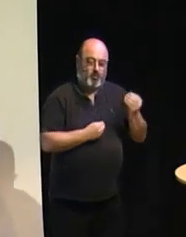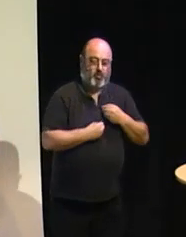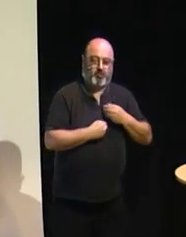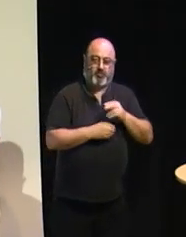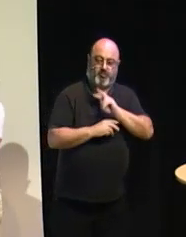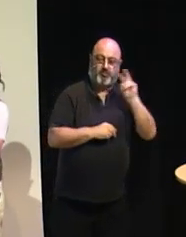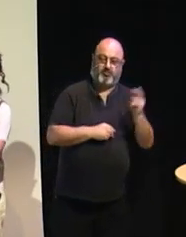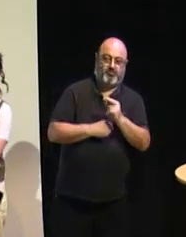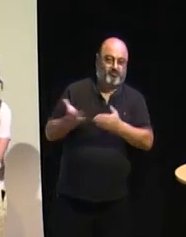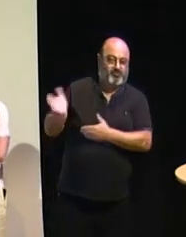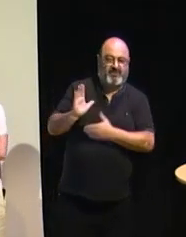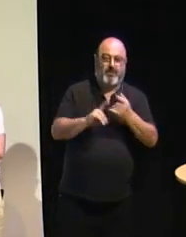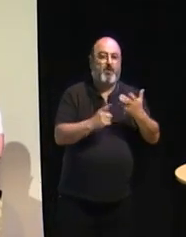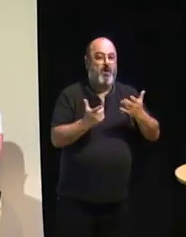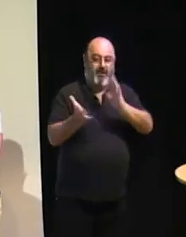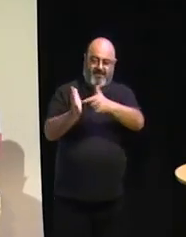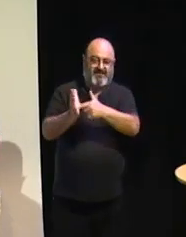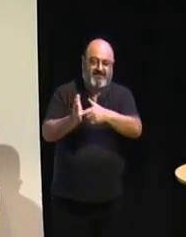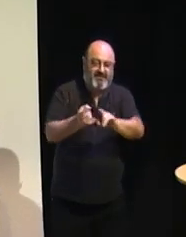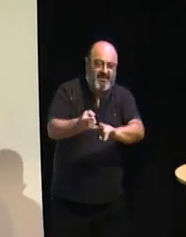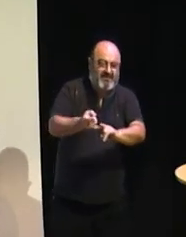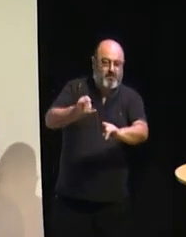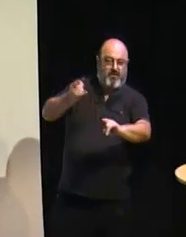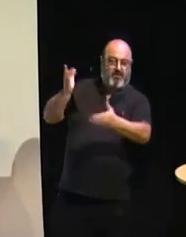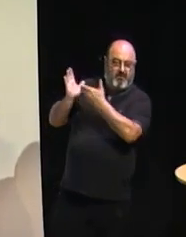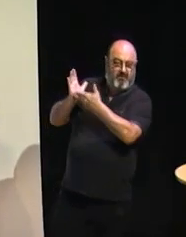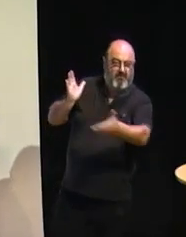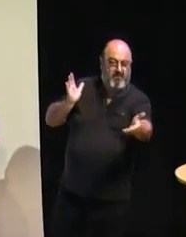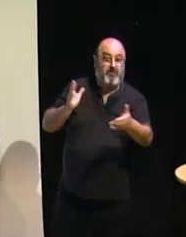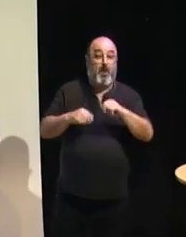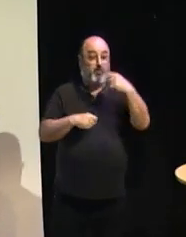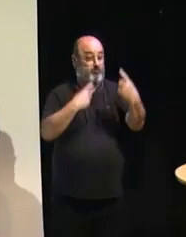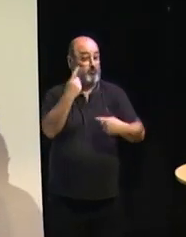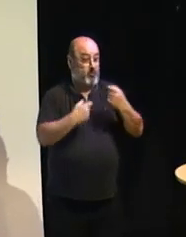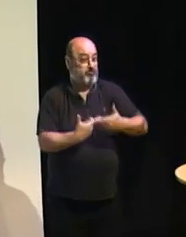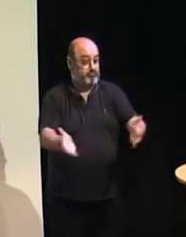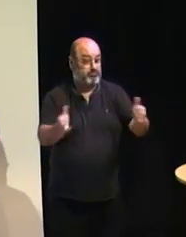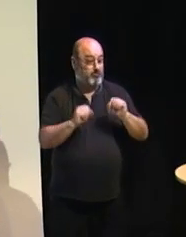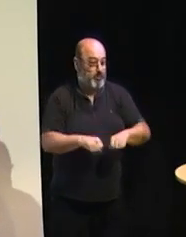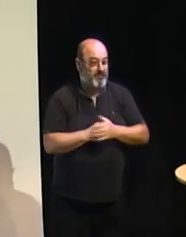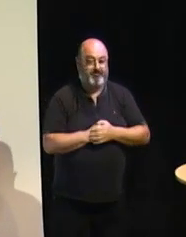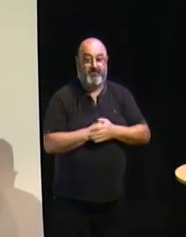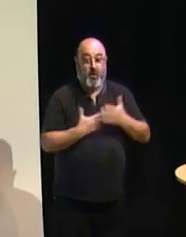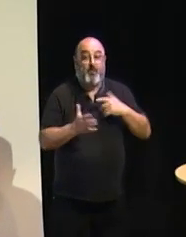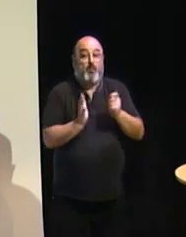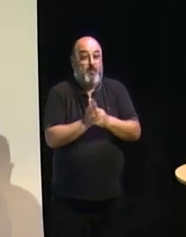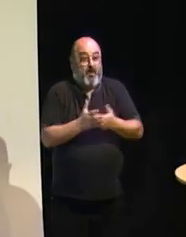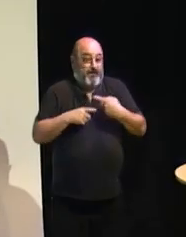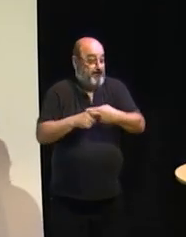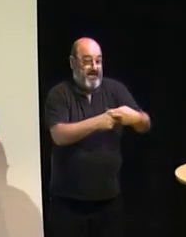faire une histoire de la langue des signes. Et il y aura, je pense, des questions à la fin. Donc nous allons partager ce moment ensemble pour en apprendre